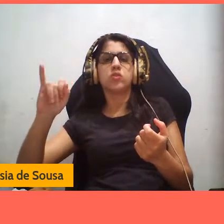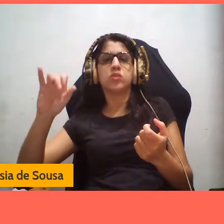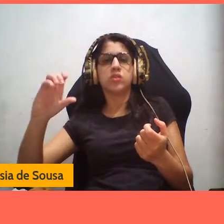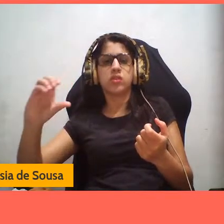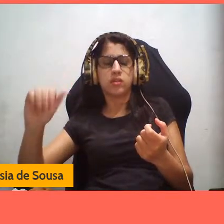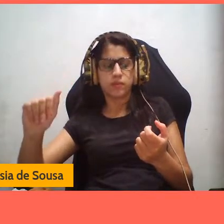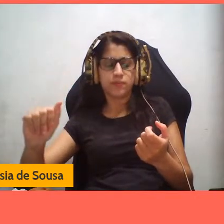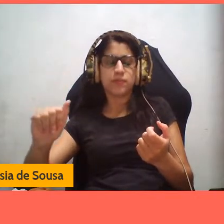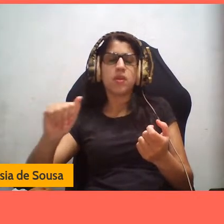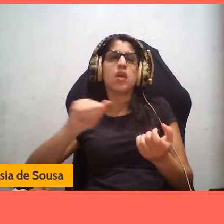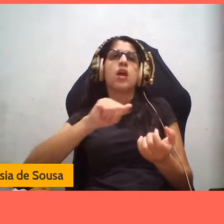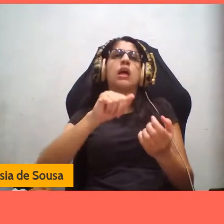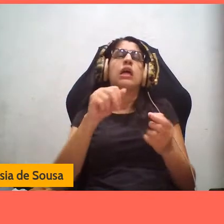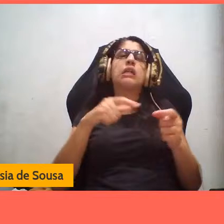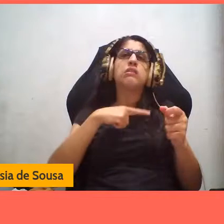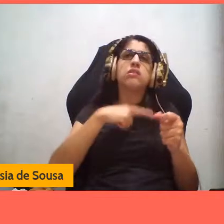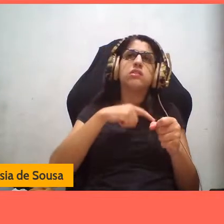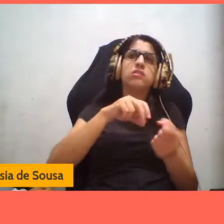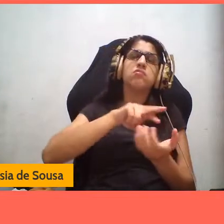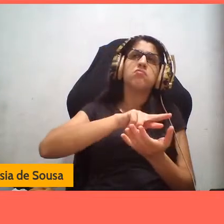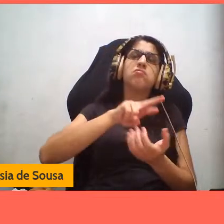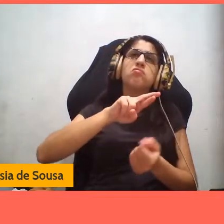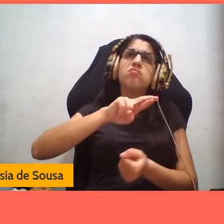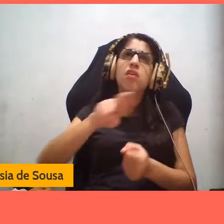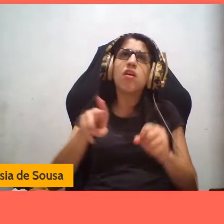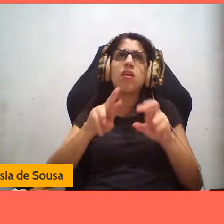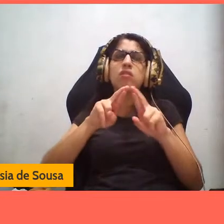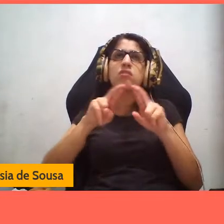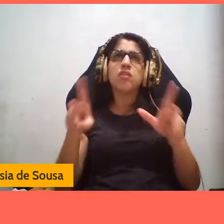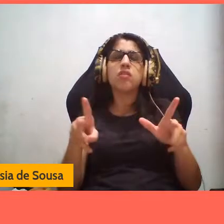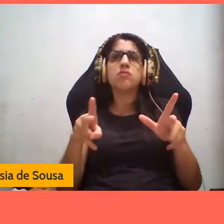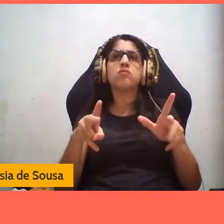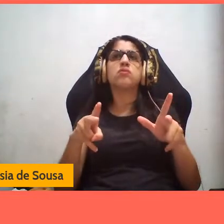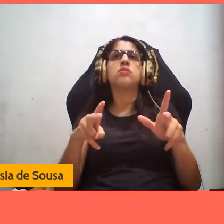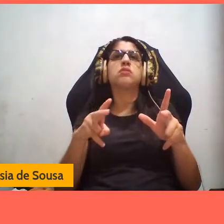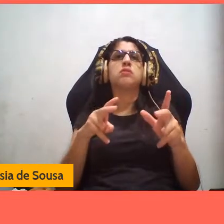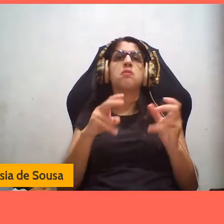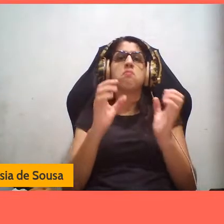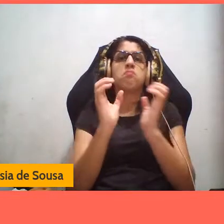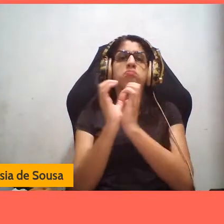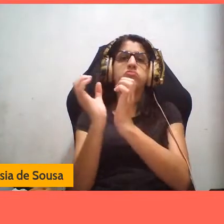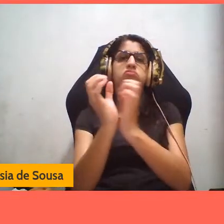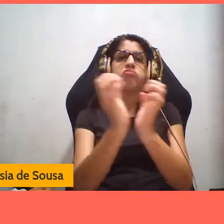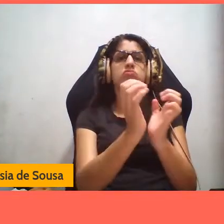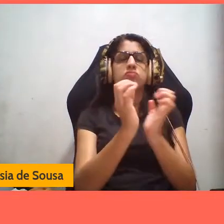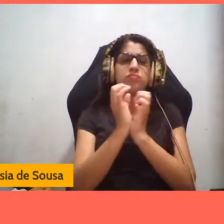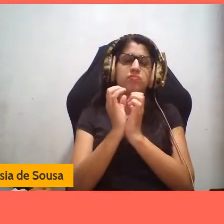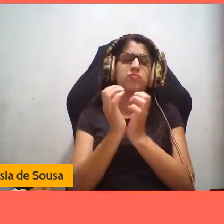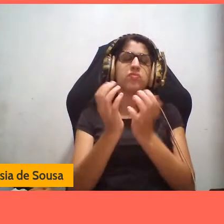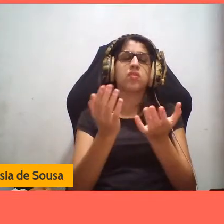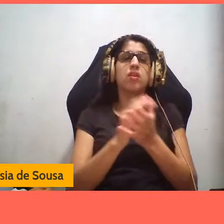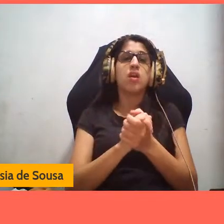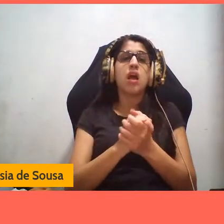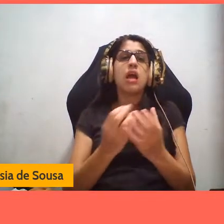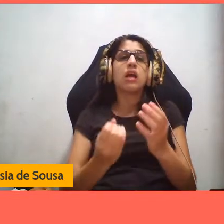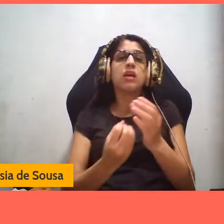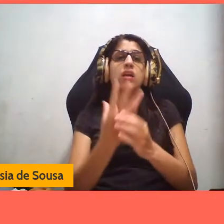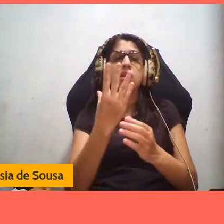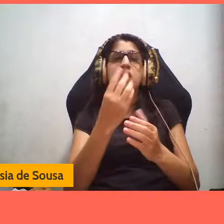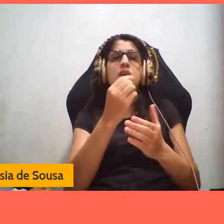diferentes culturas criam narrativas distintas. A sua forma de conhecer o